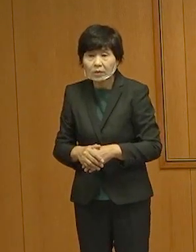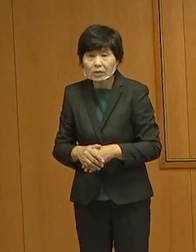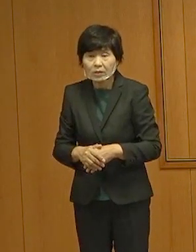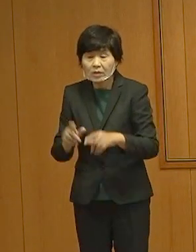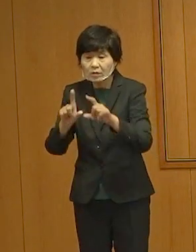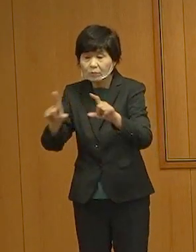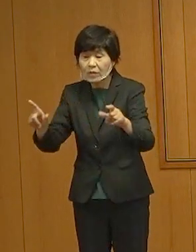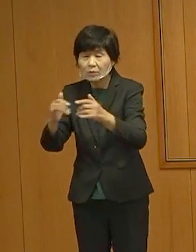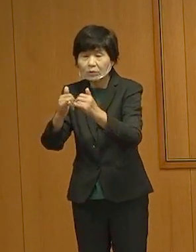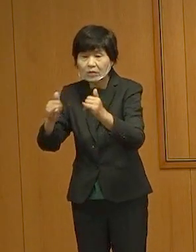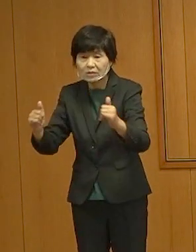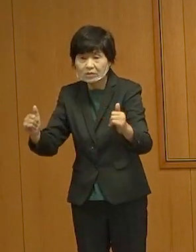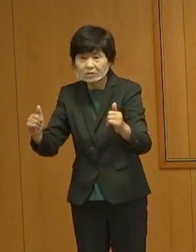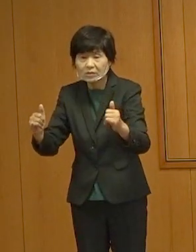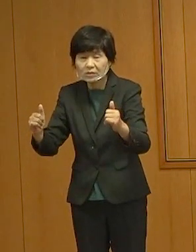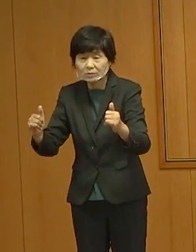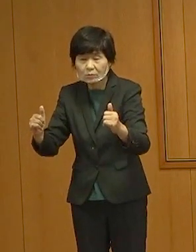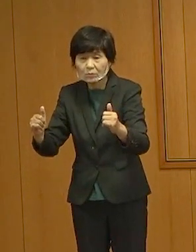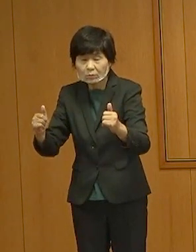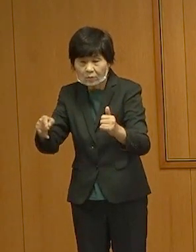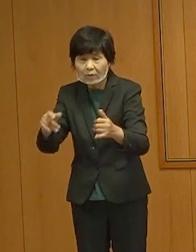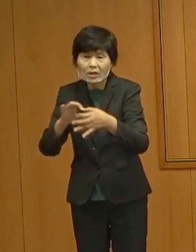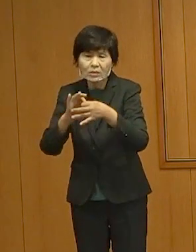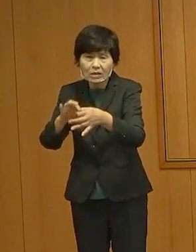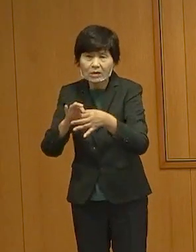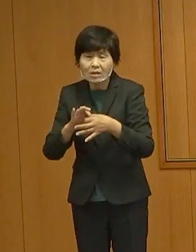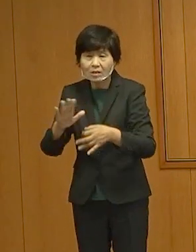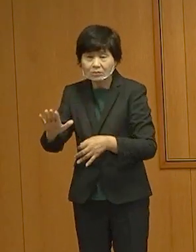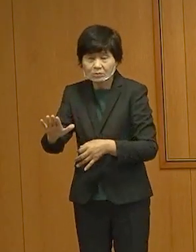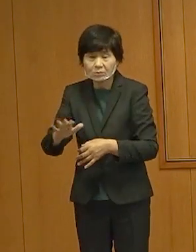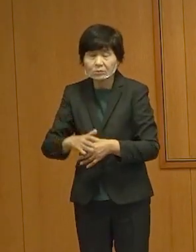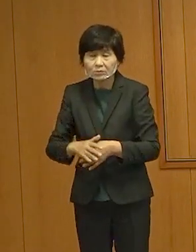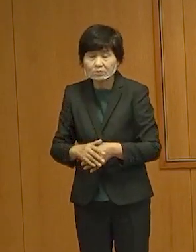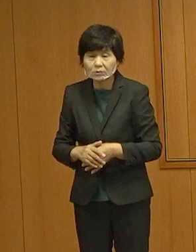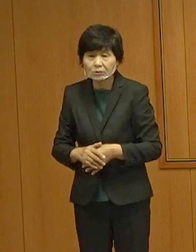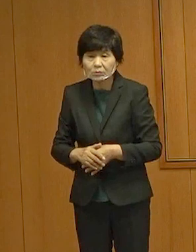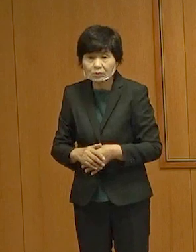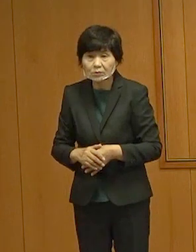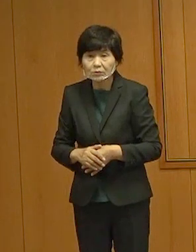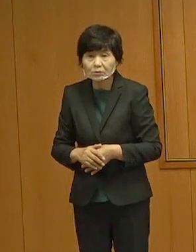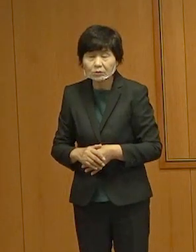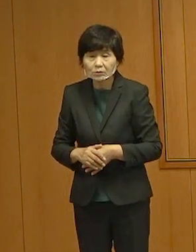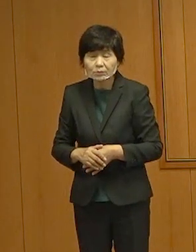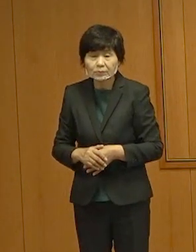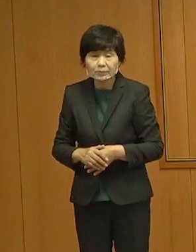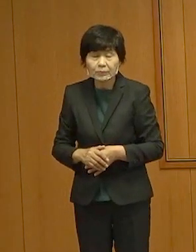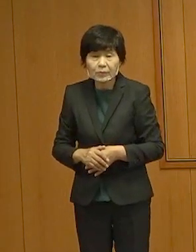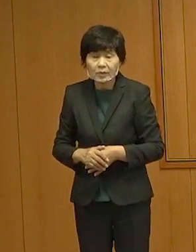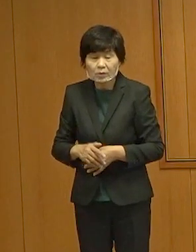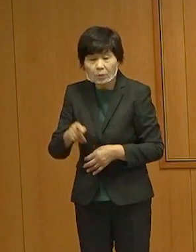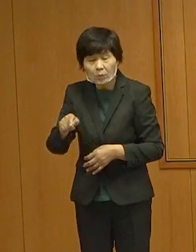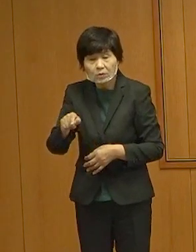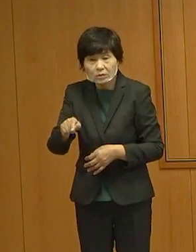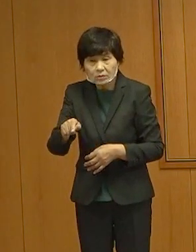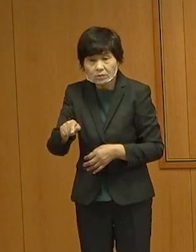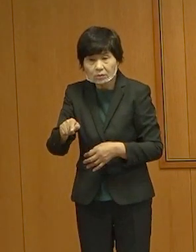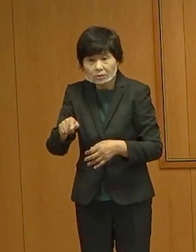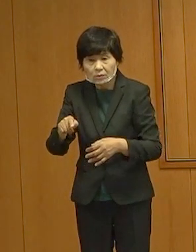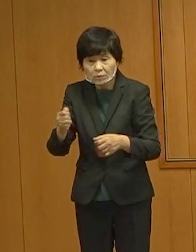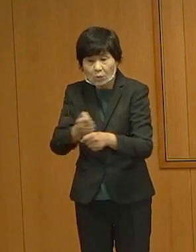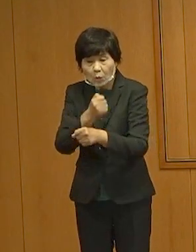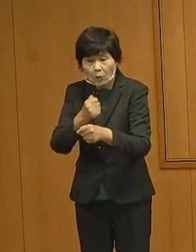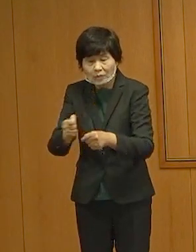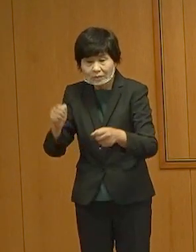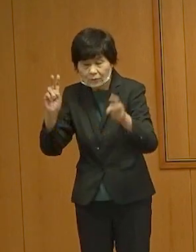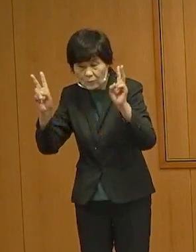の方々も入っているという状況と、あの中にですね、工事業者の方